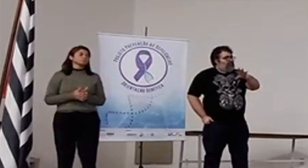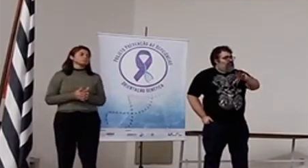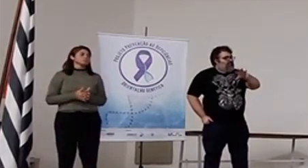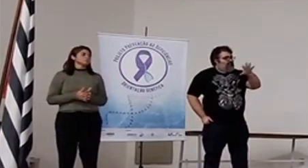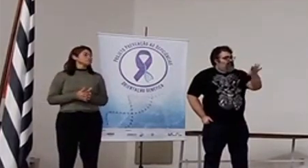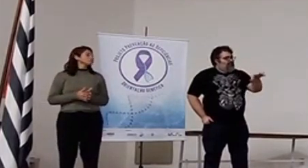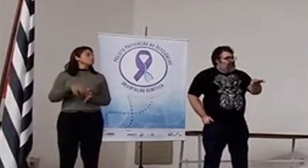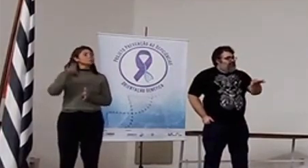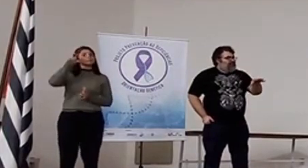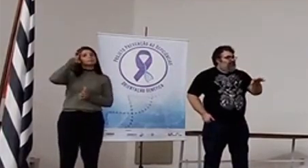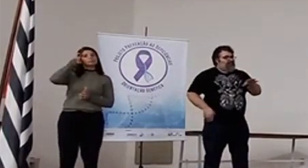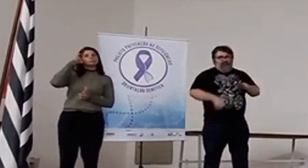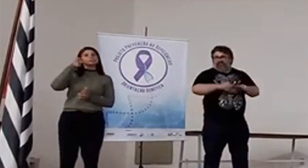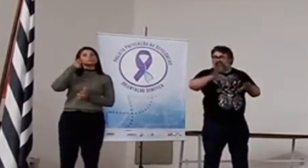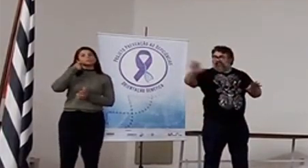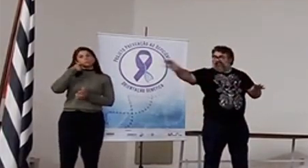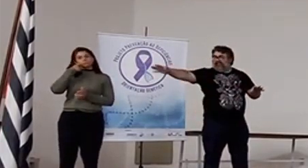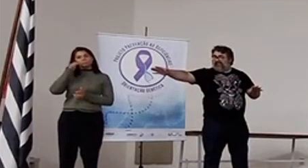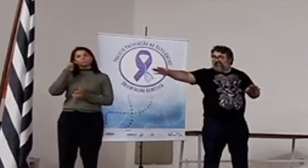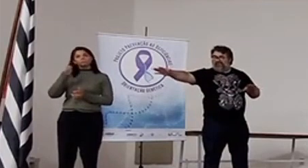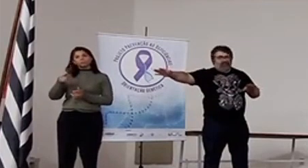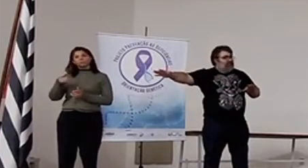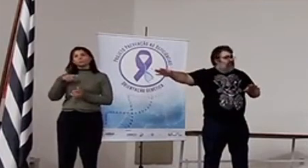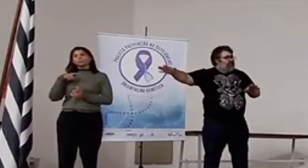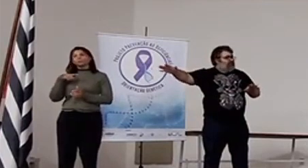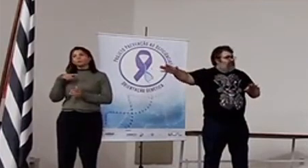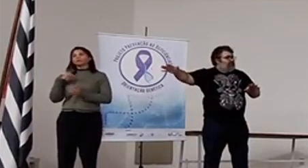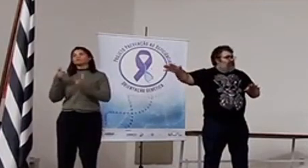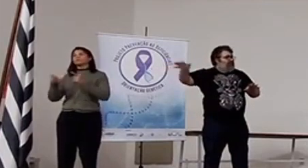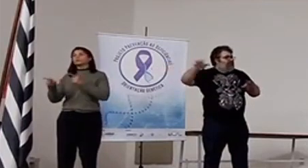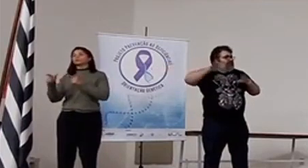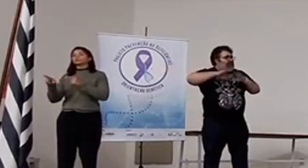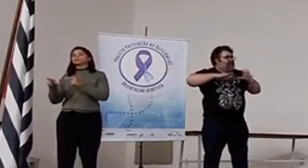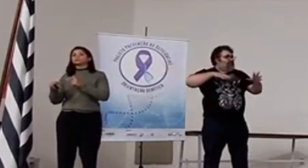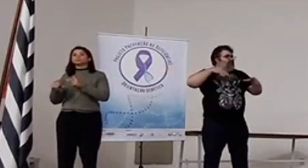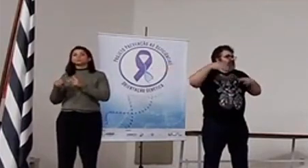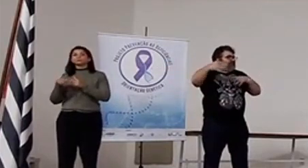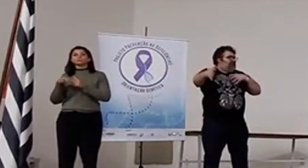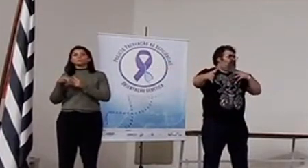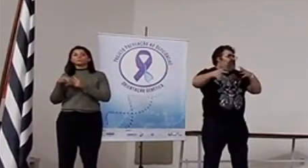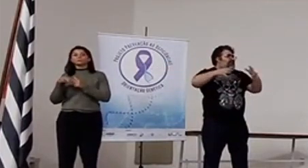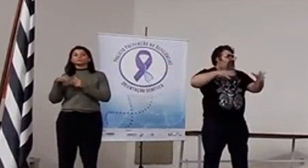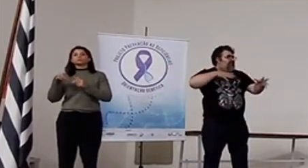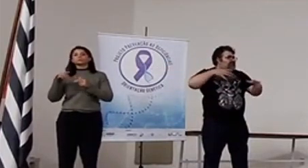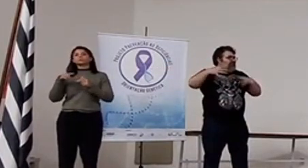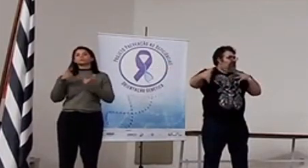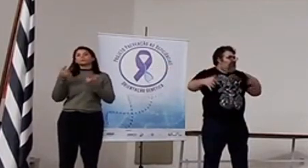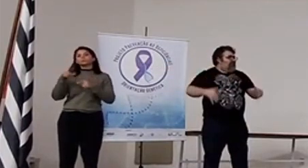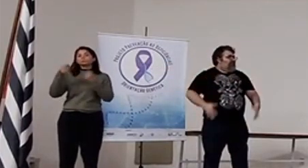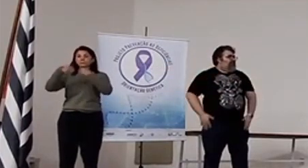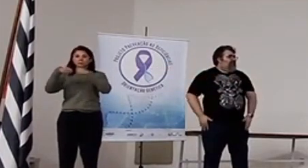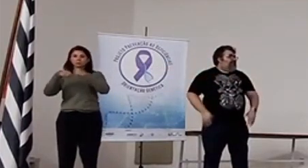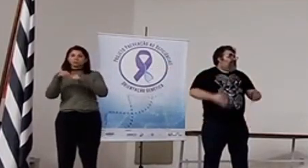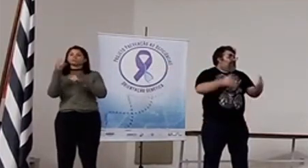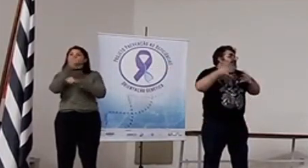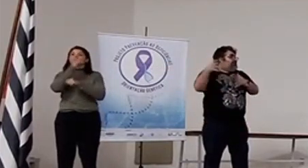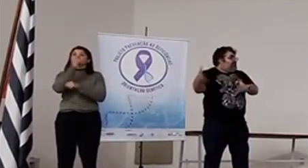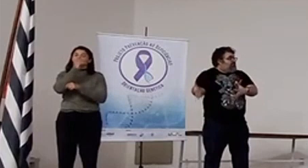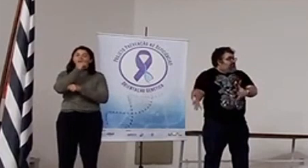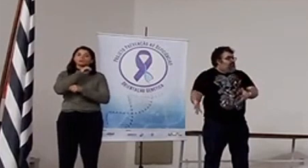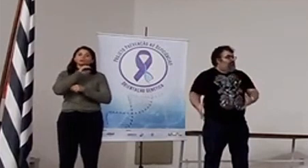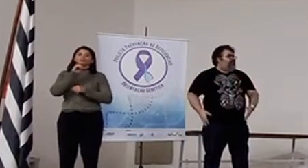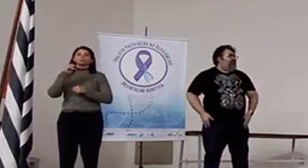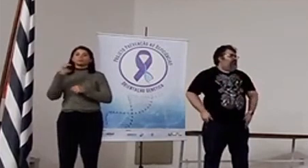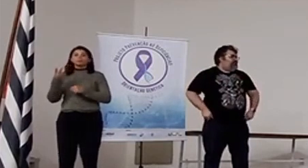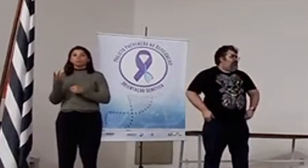alguma demanda, eles podem ter contactar mais Maristela. Não é para poder ver se são casos urgentes, se são casos que as características que eles